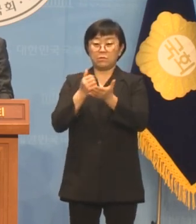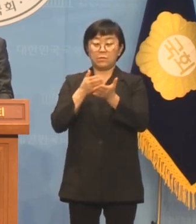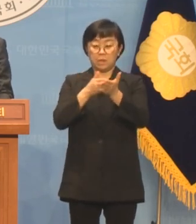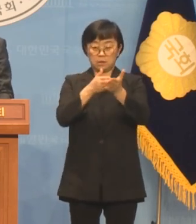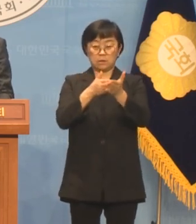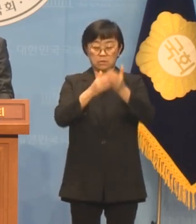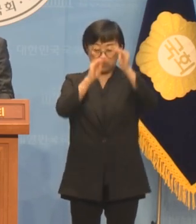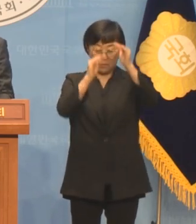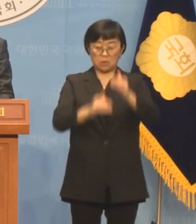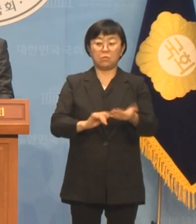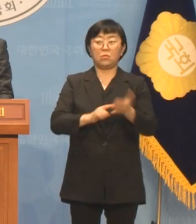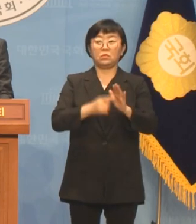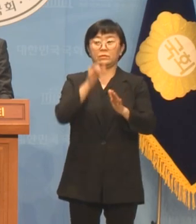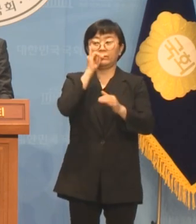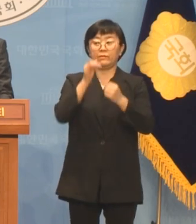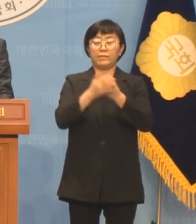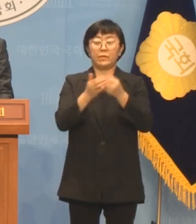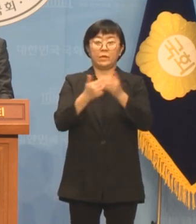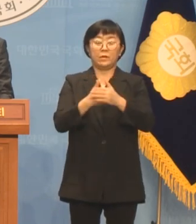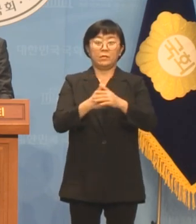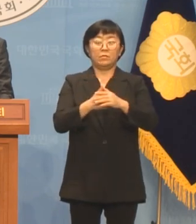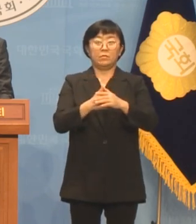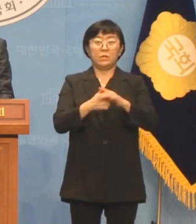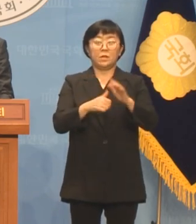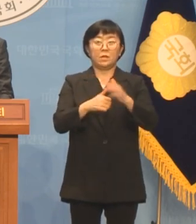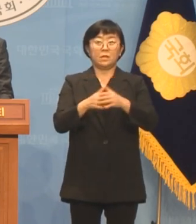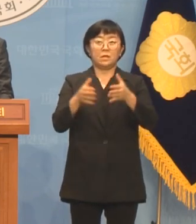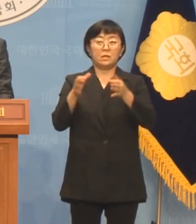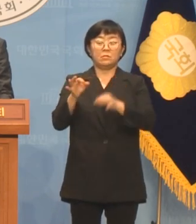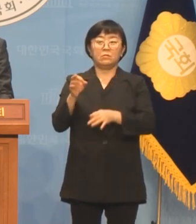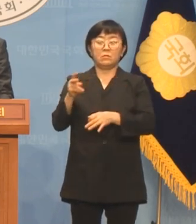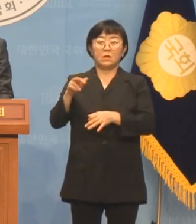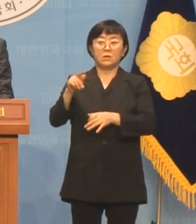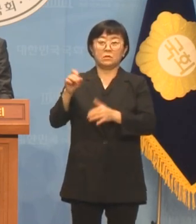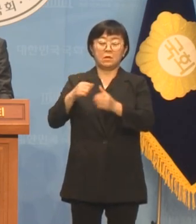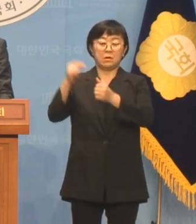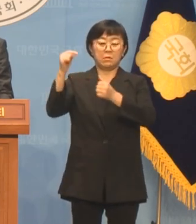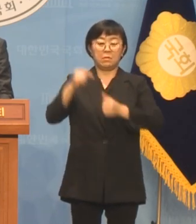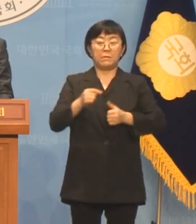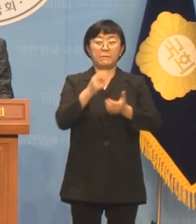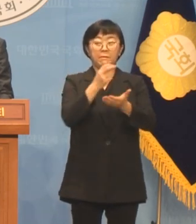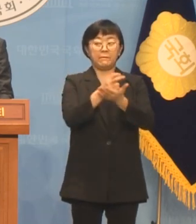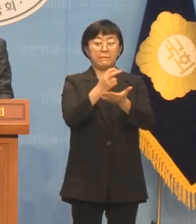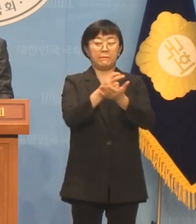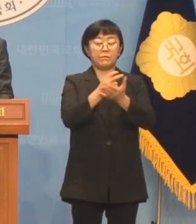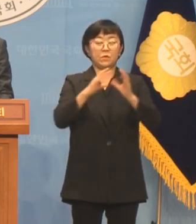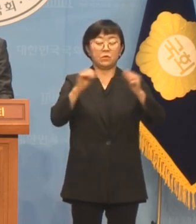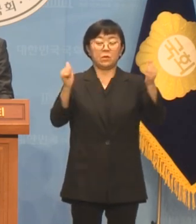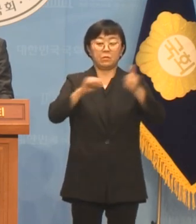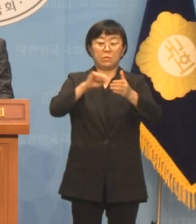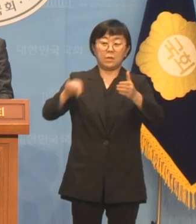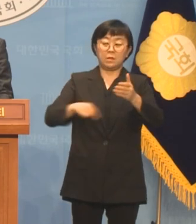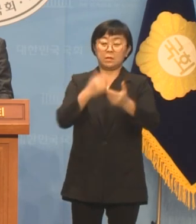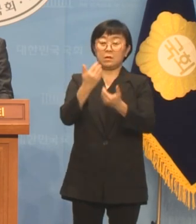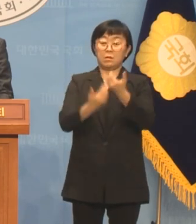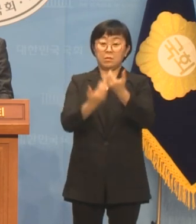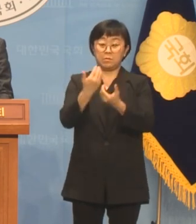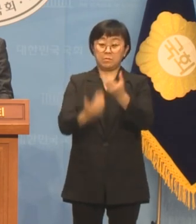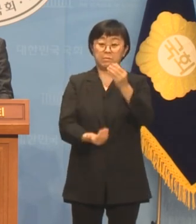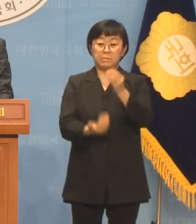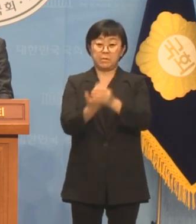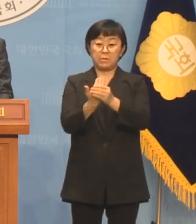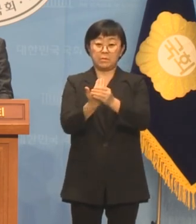내역을 공개하겠습니다. 일명 김여정 하면법으로 불리며 국회 내에 갈등을